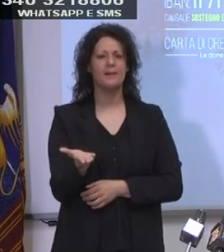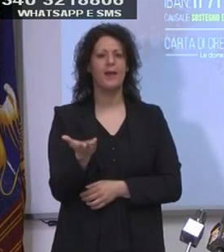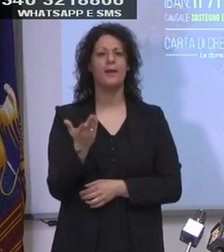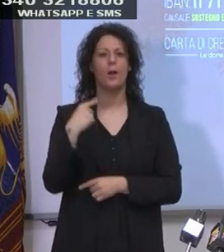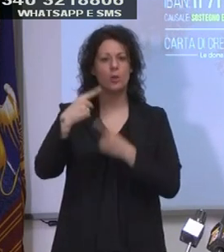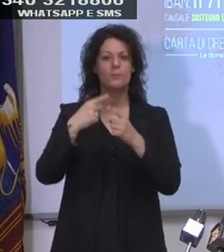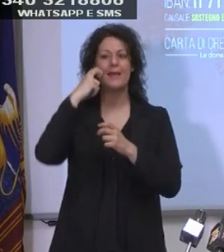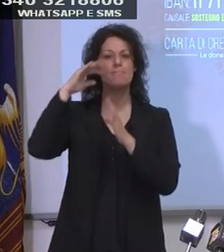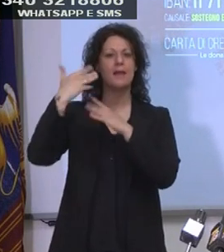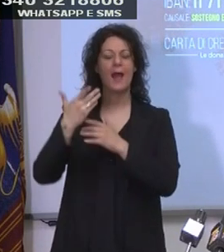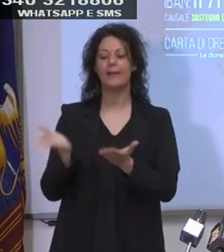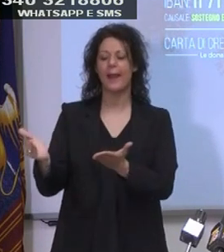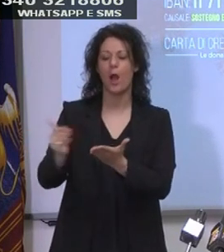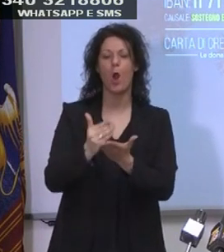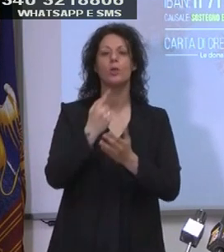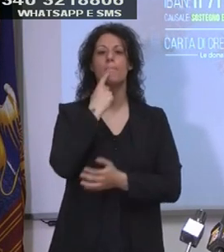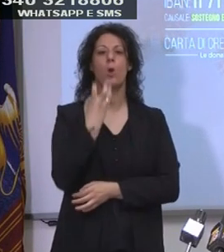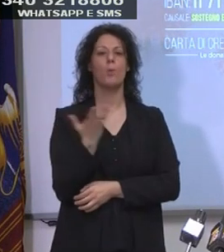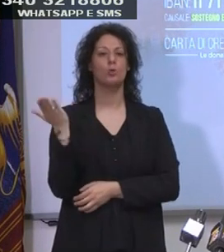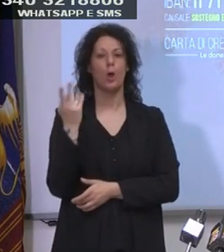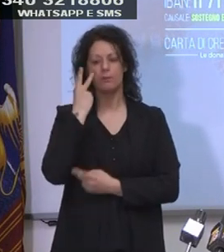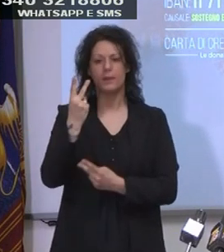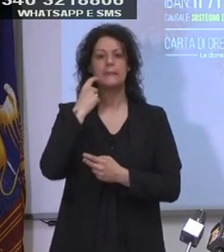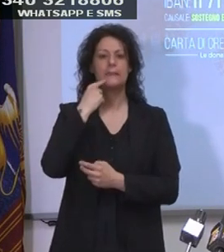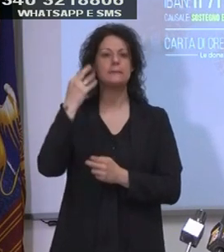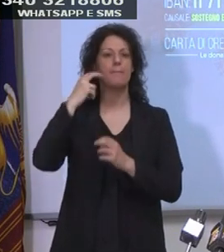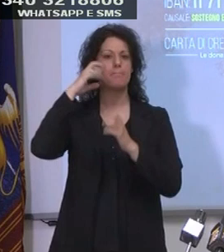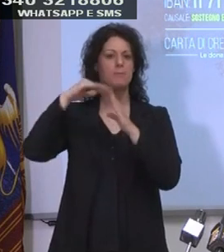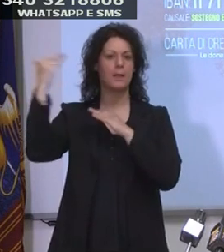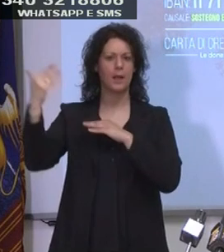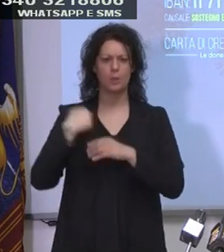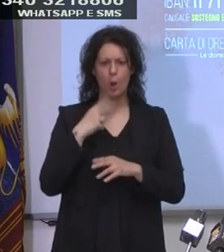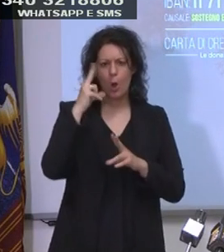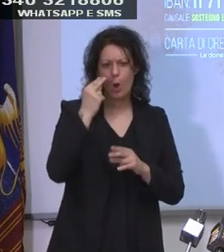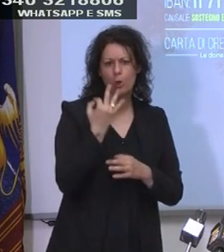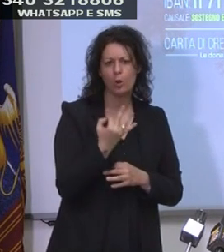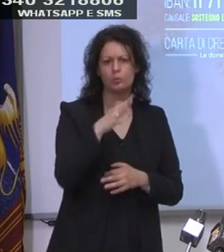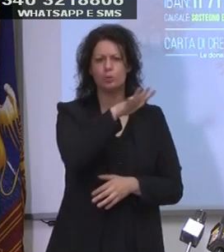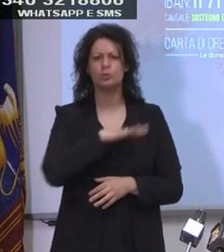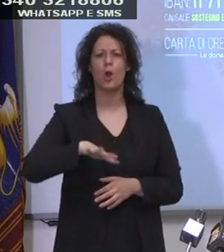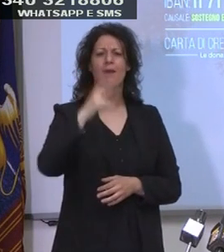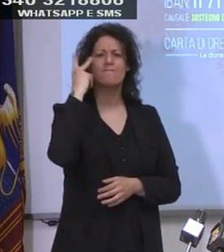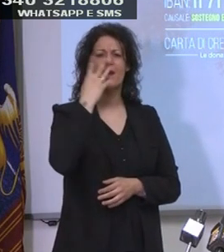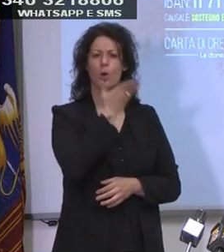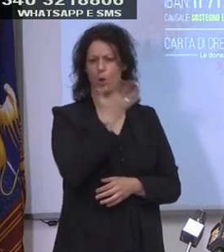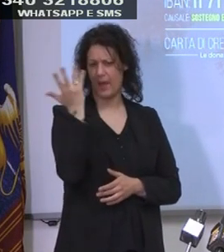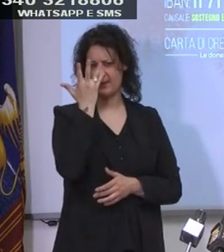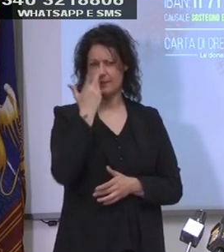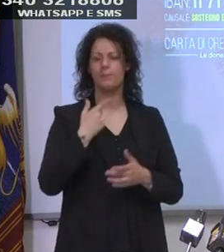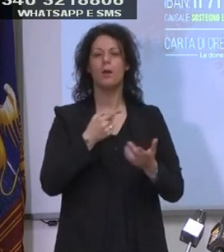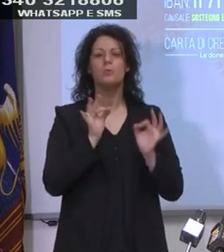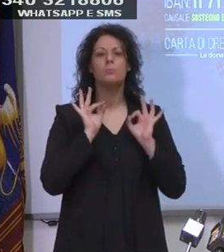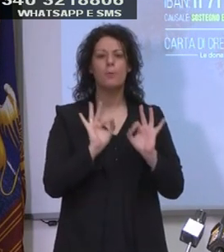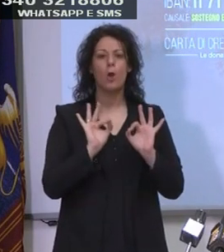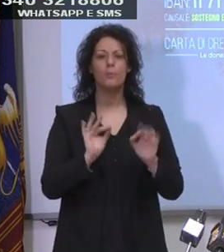vigneti, di frutteti e di produttori di orticoli, andate nel Veronese, che hanno cittadini che